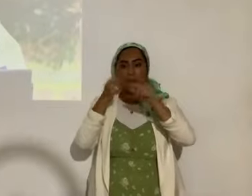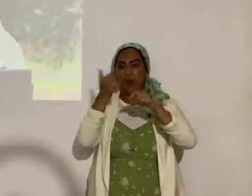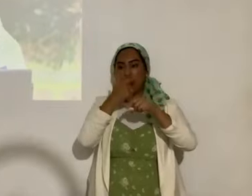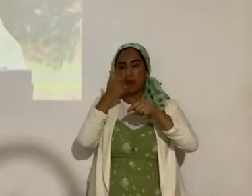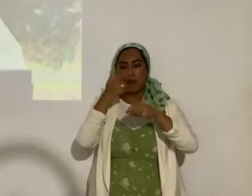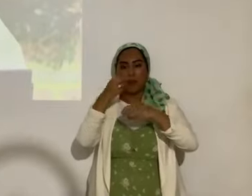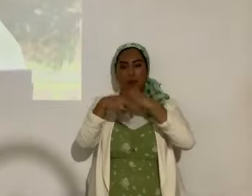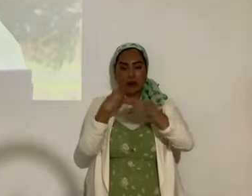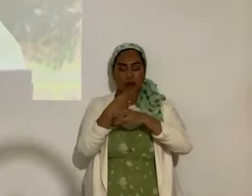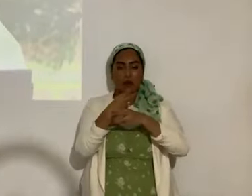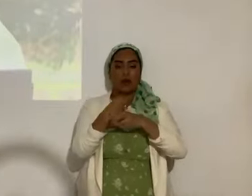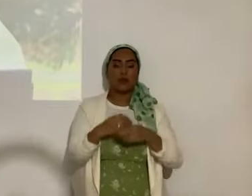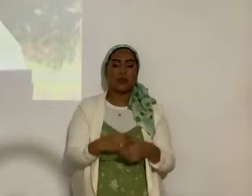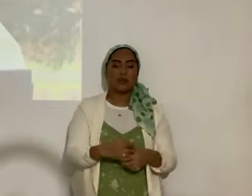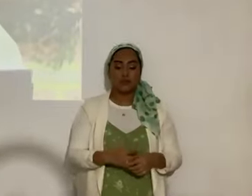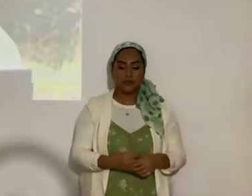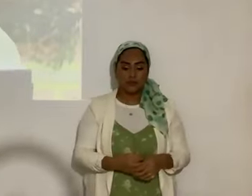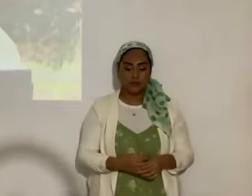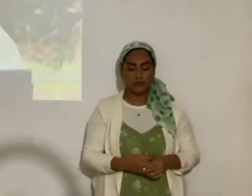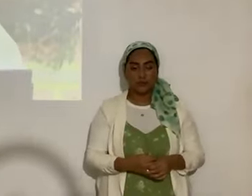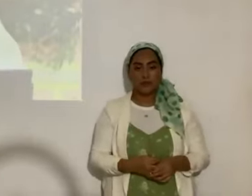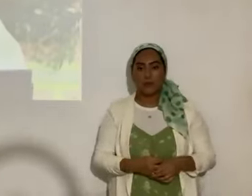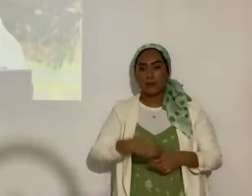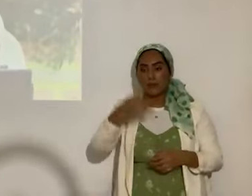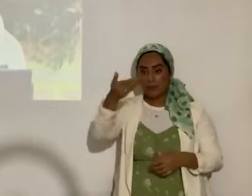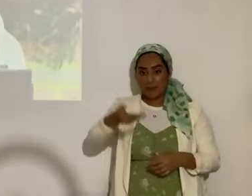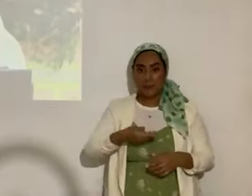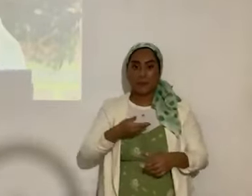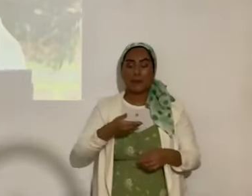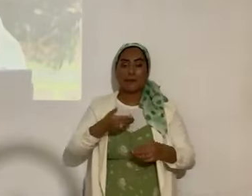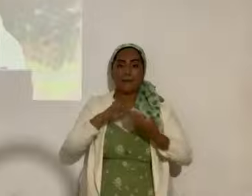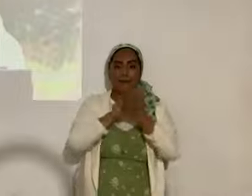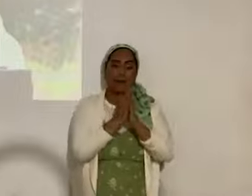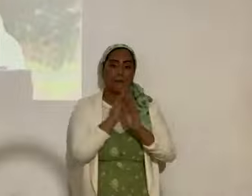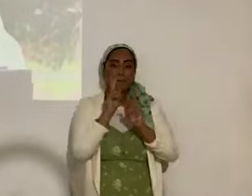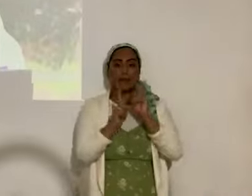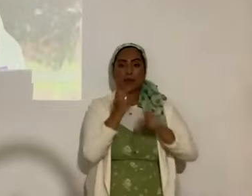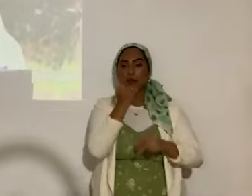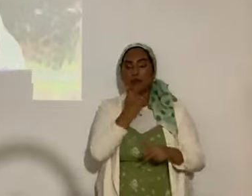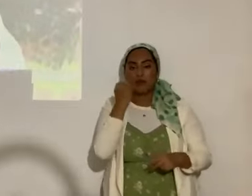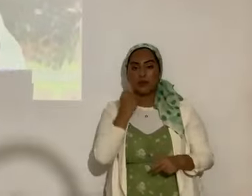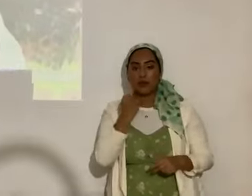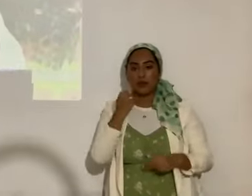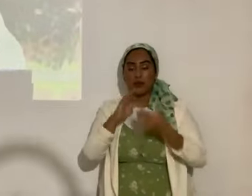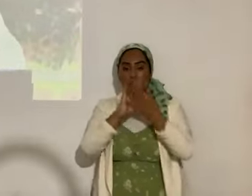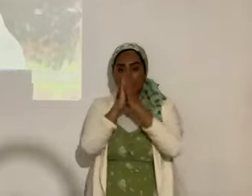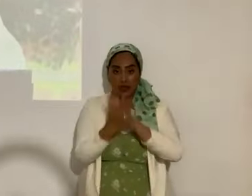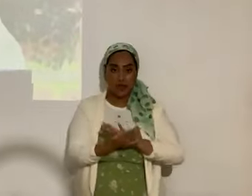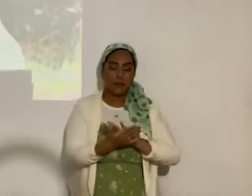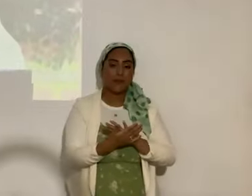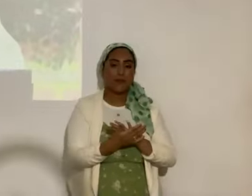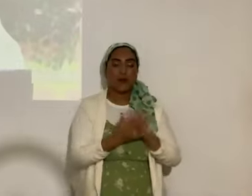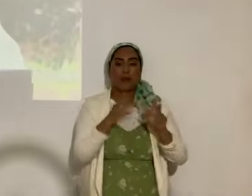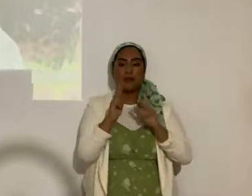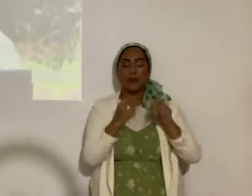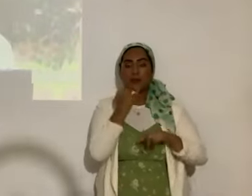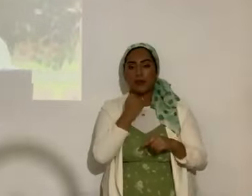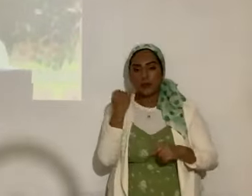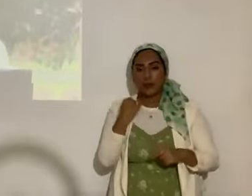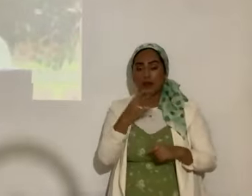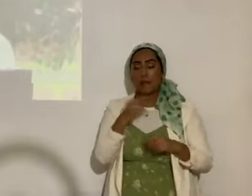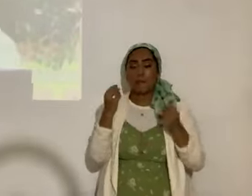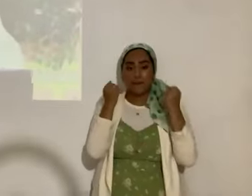todo lo pagano hace un llamado los gentiles a que pasen a ser pueblo de Israel a que pasen a ser pueblo de